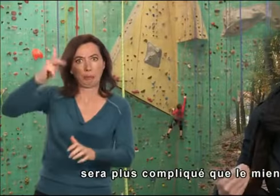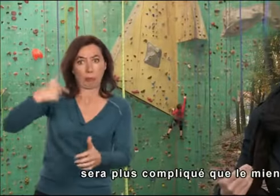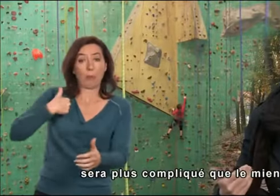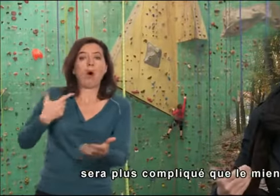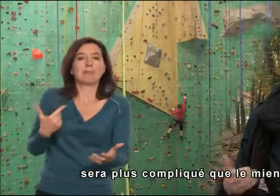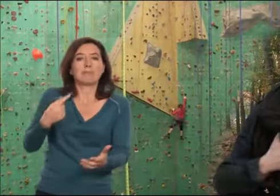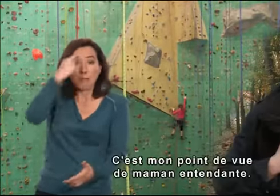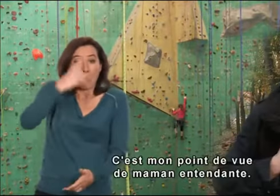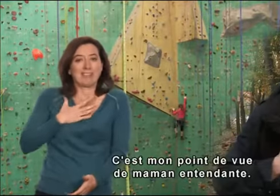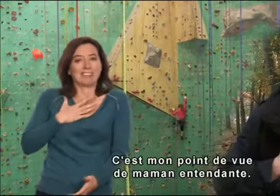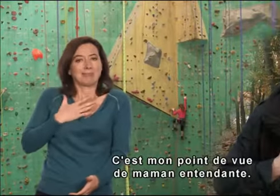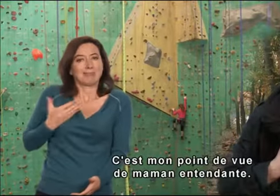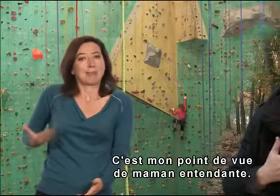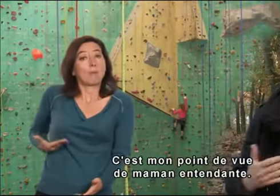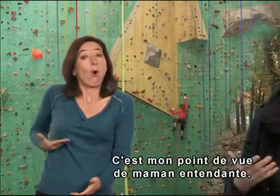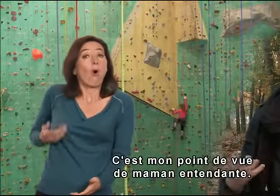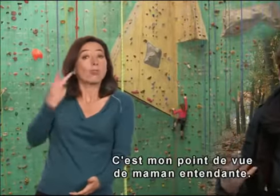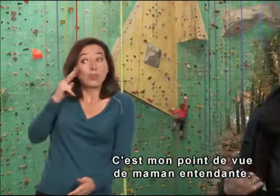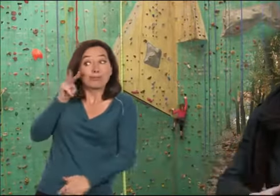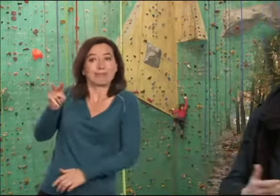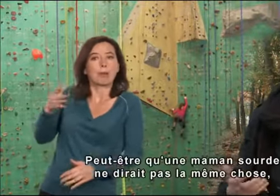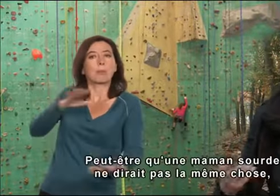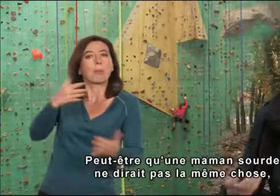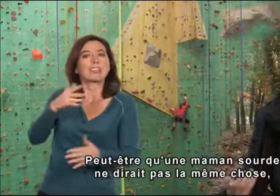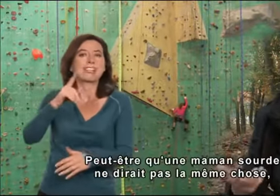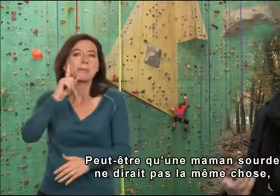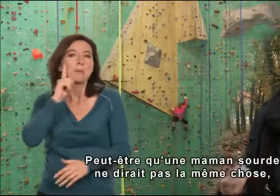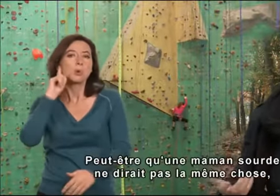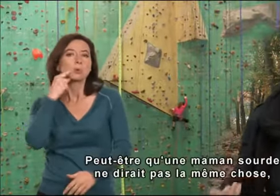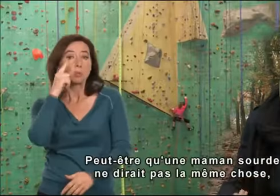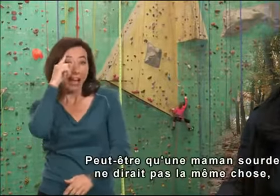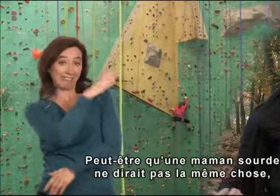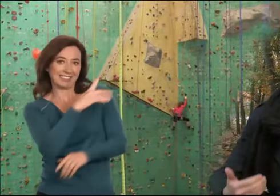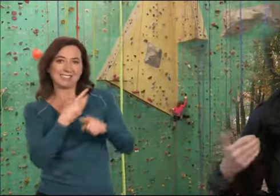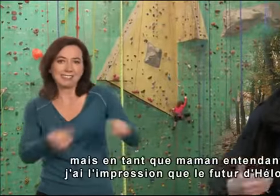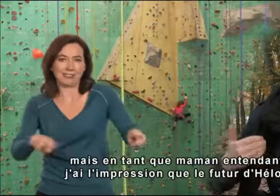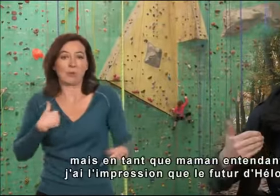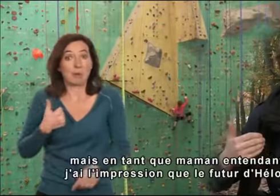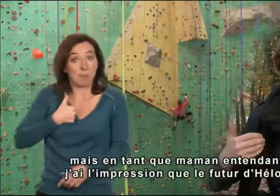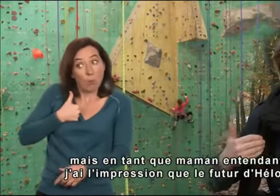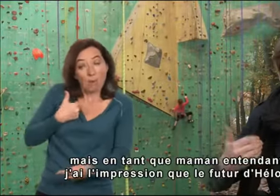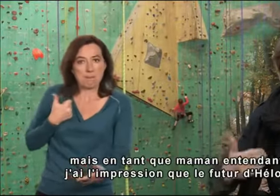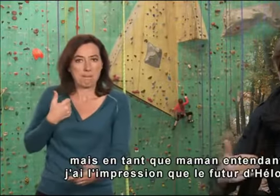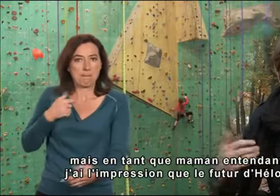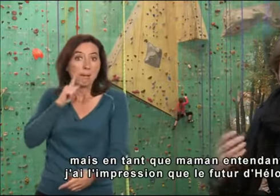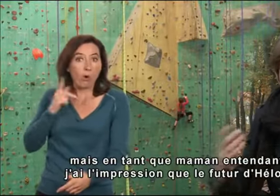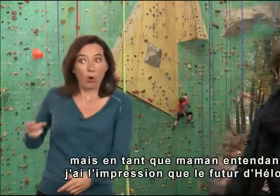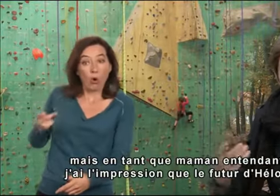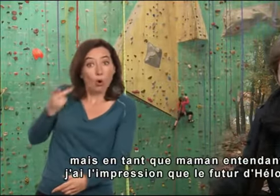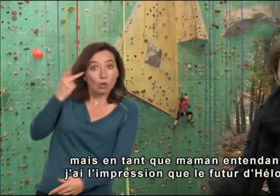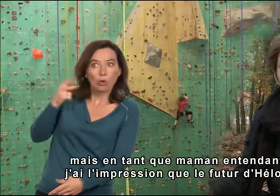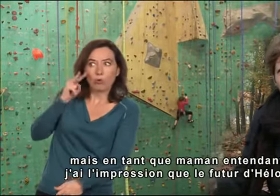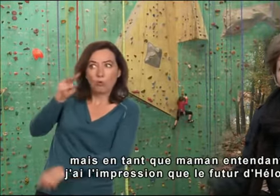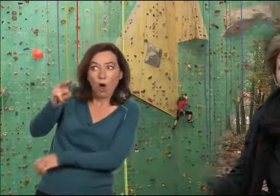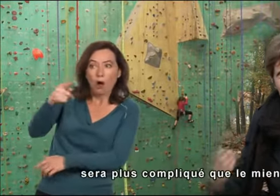mien ne l'est. Enfin, ça, c'est mon point de vue de maman entendante. Hein. Peut-être qu'une maman sourde ne va pas dire la même chose, mais moi, en tant que maman entendante, j'ai l'impression